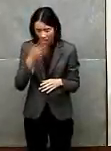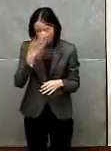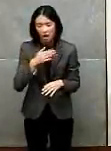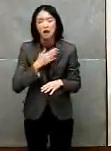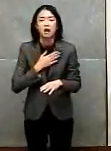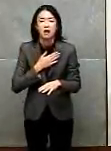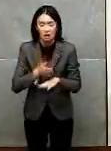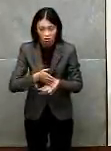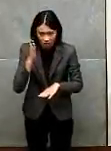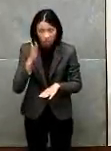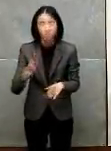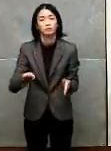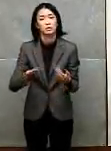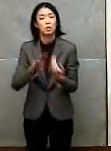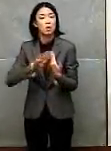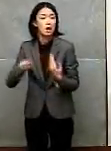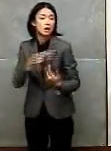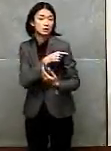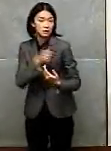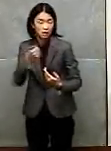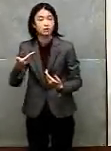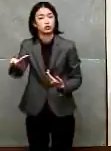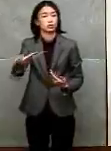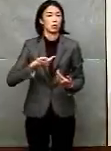共同さんどうぞ。